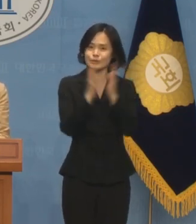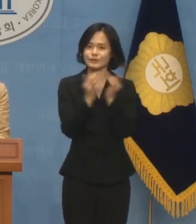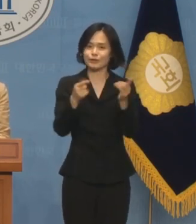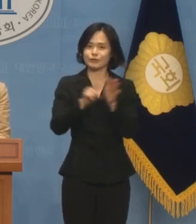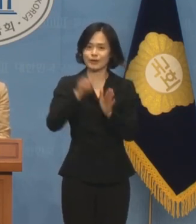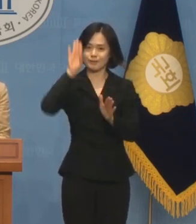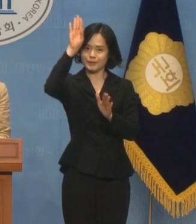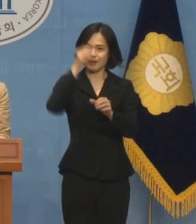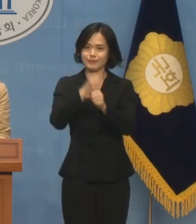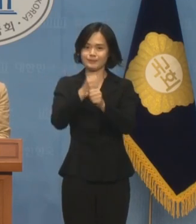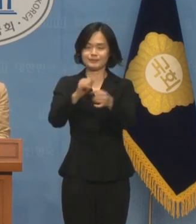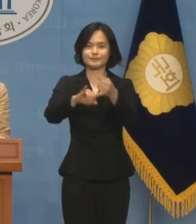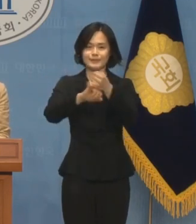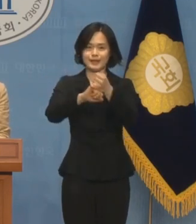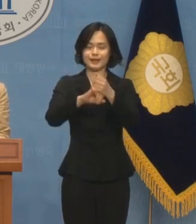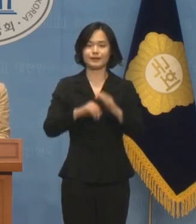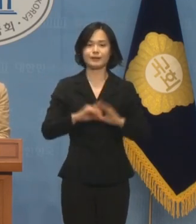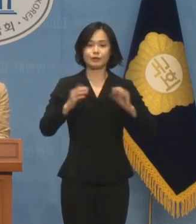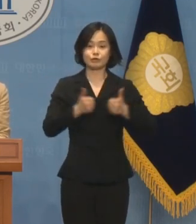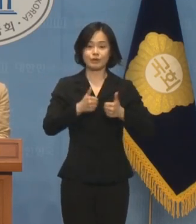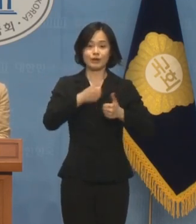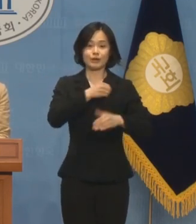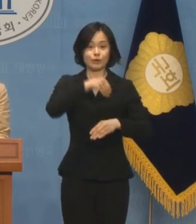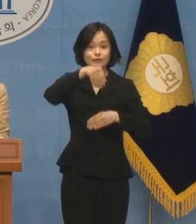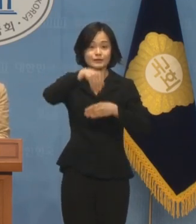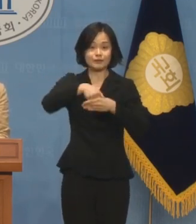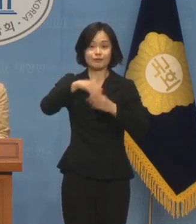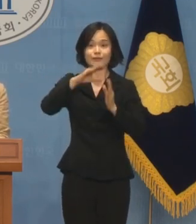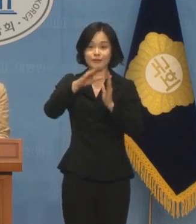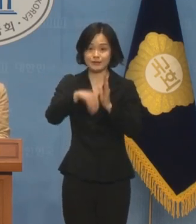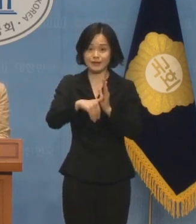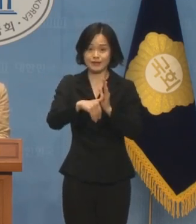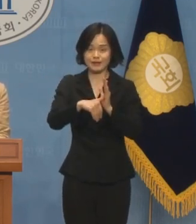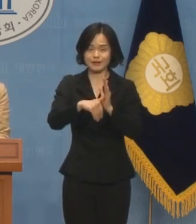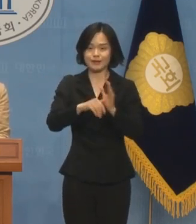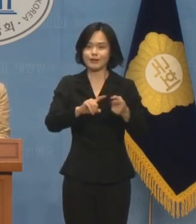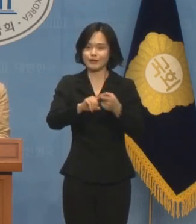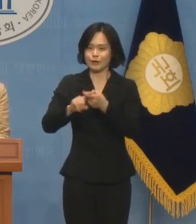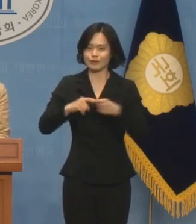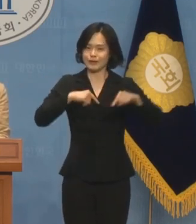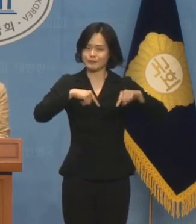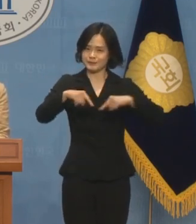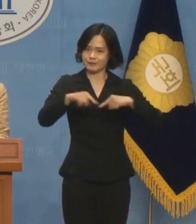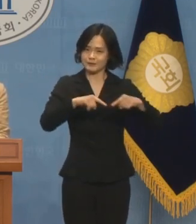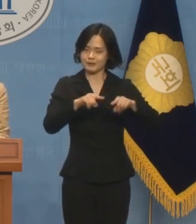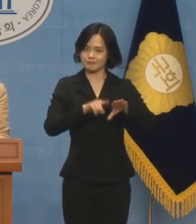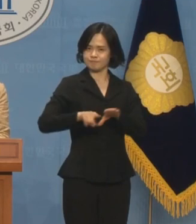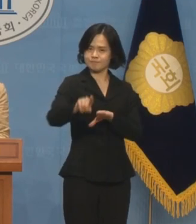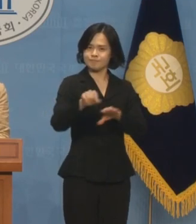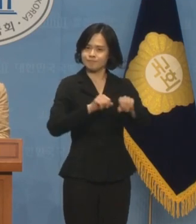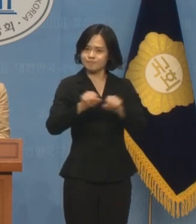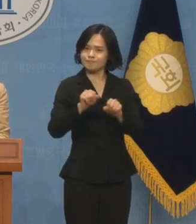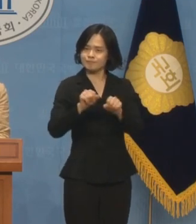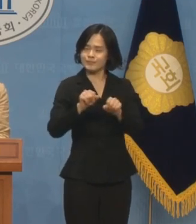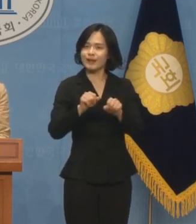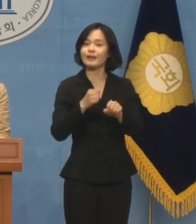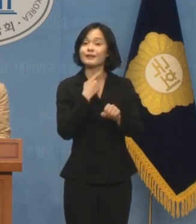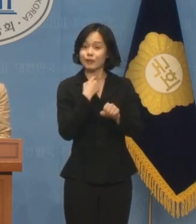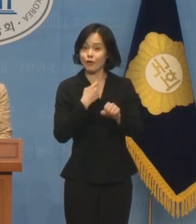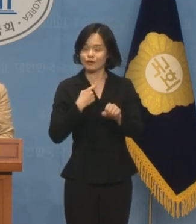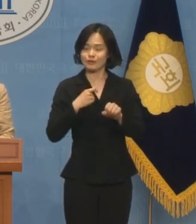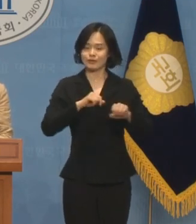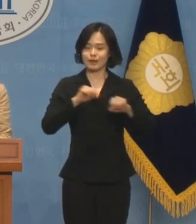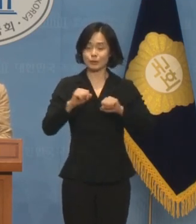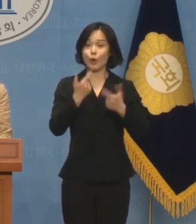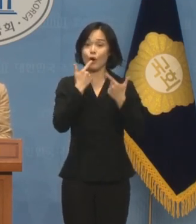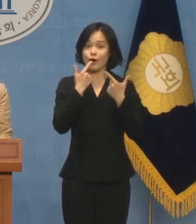나가겠습니다 이번 총선에서 연합 정치를 선도적으로 제안하고 실현했던 것처럼 기본소득은 제 22대